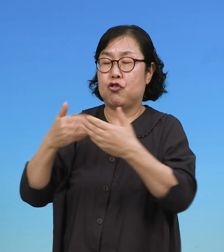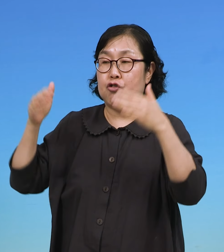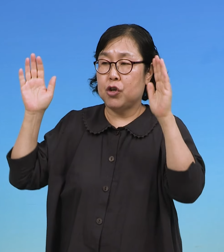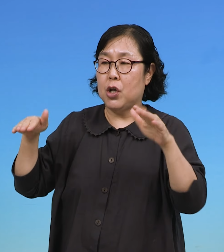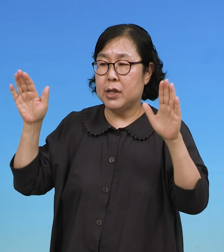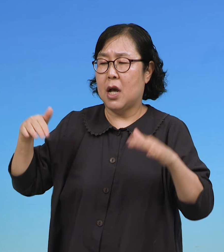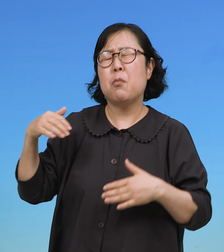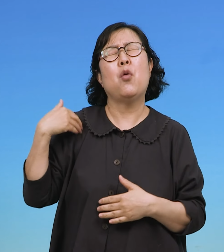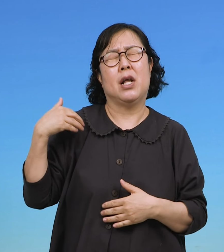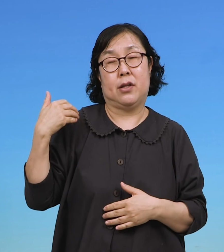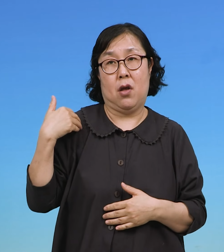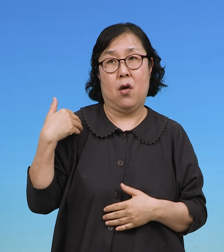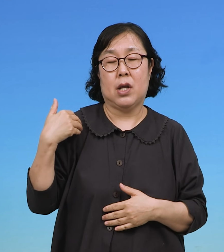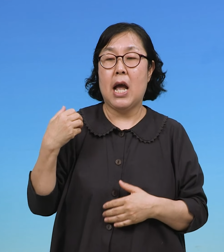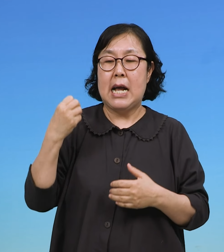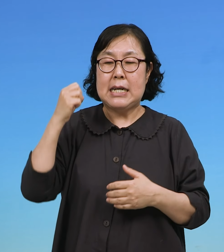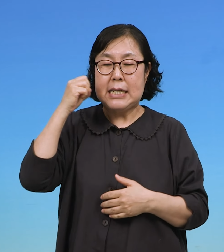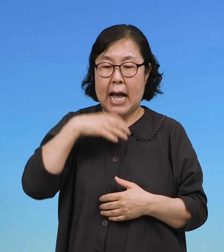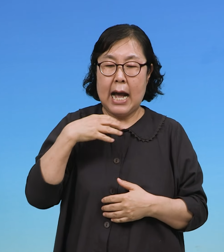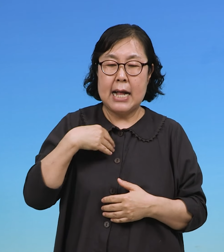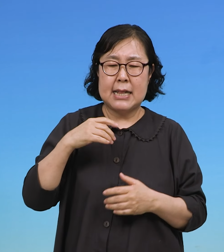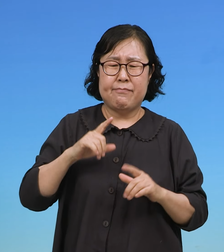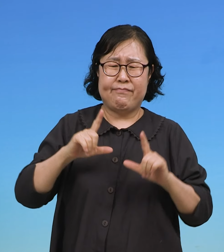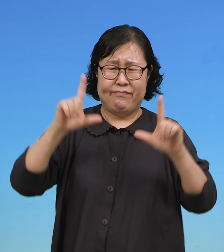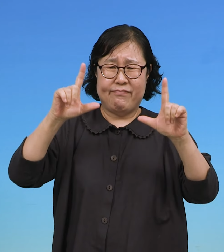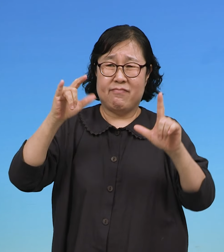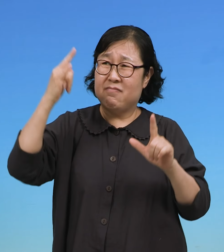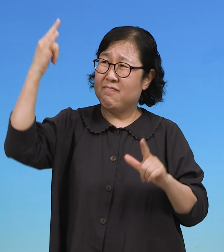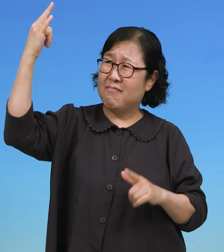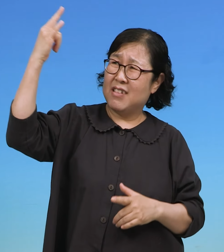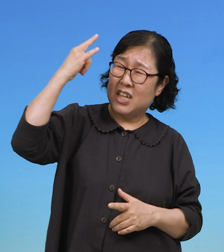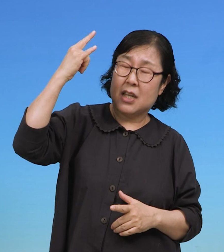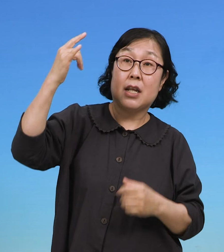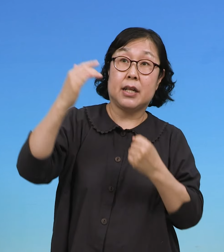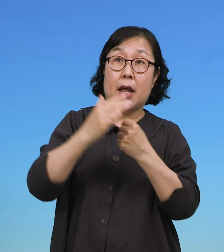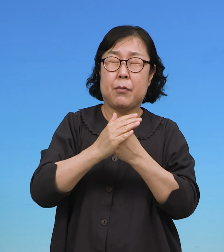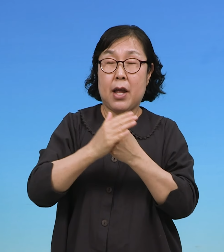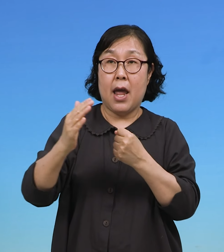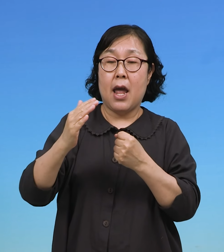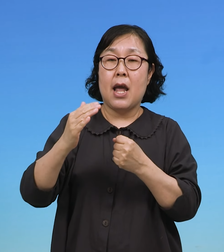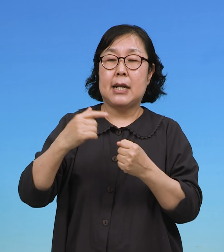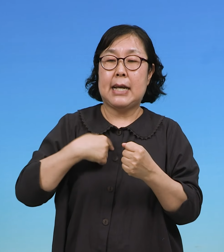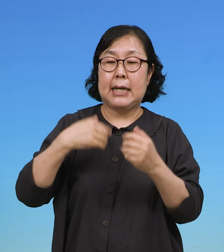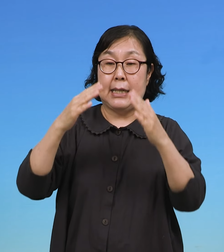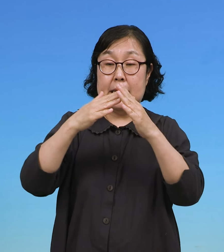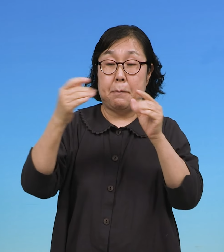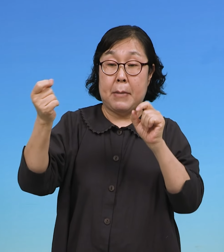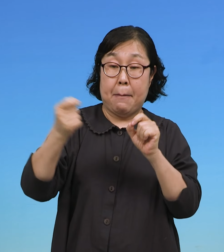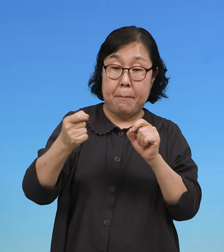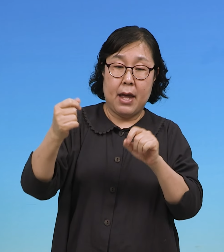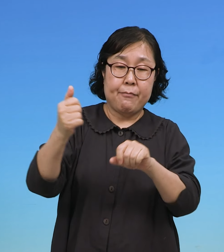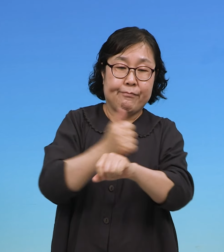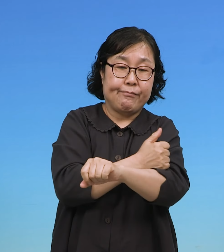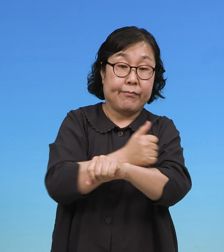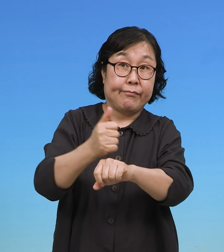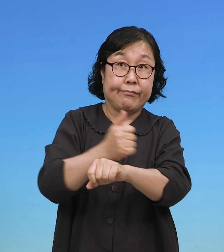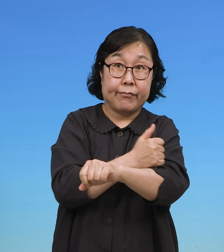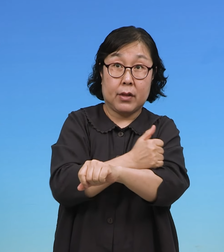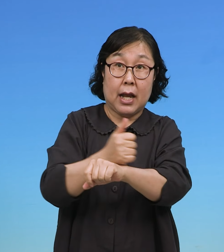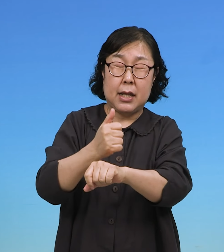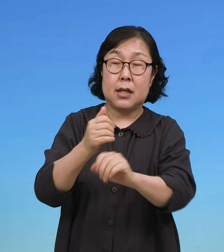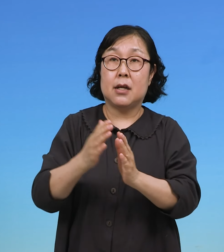그냥 뜨거운 한낮에 자기 집 앞을 지나가는 한 나그네 손님으로 인식을 한 겁니다.